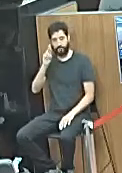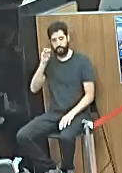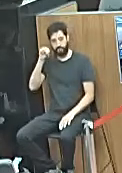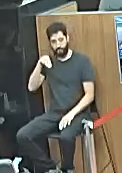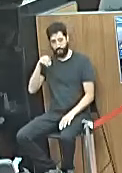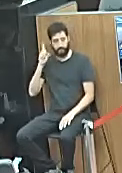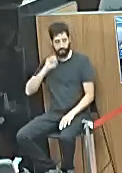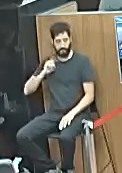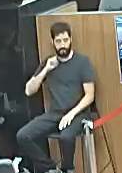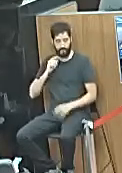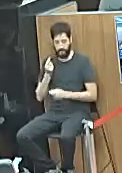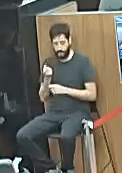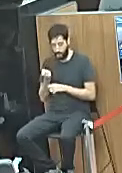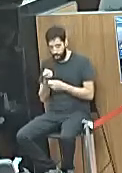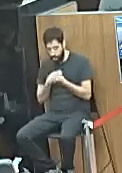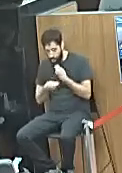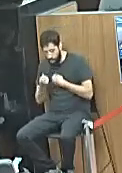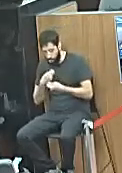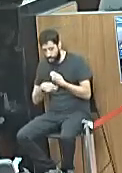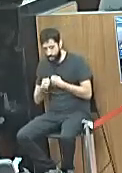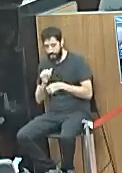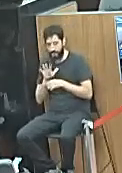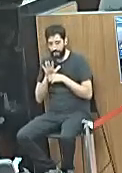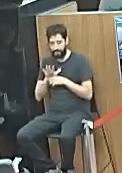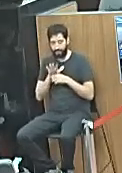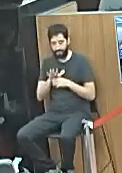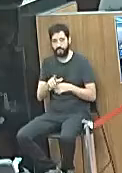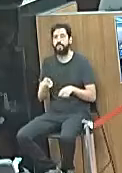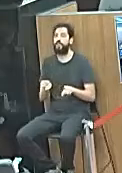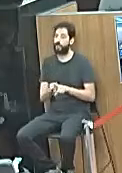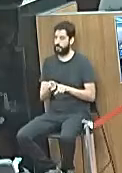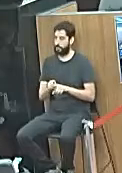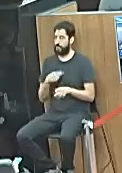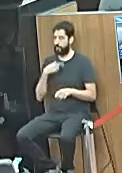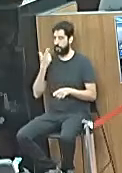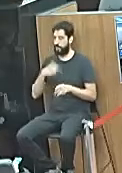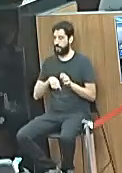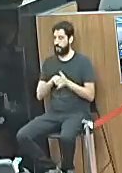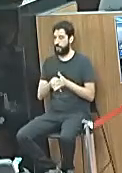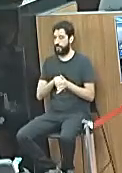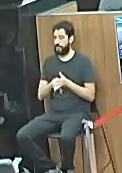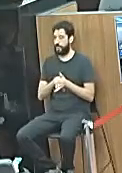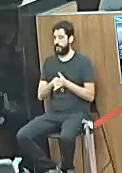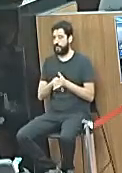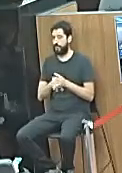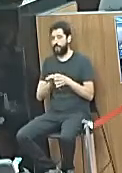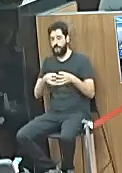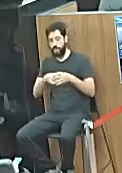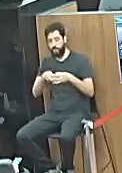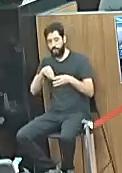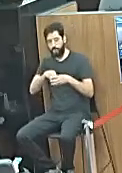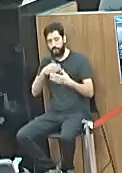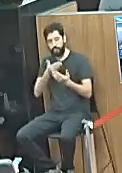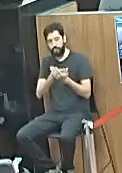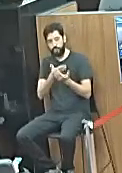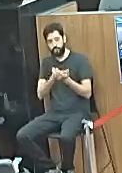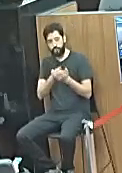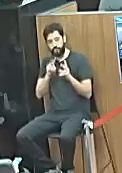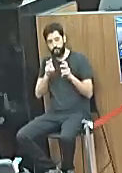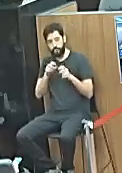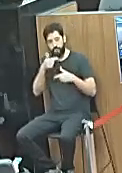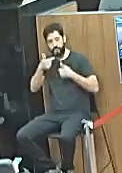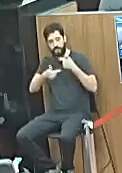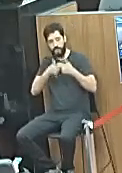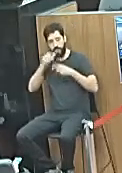economia solidária também sou pesquisadora do núcleo de estudos sobre o trabalho humano nest